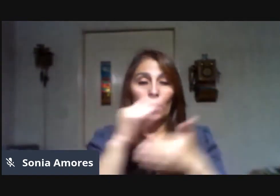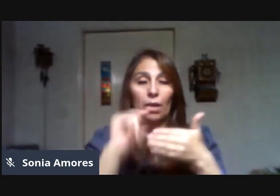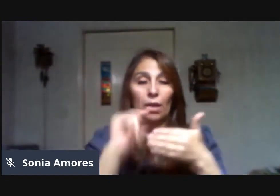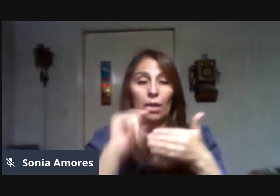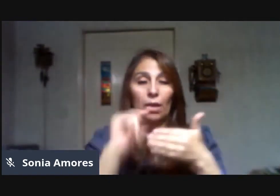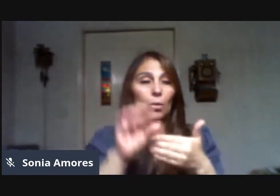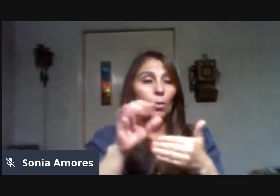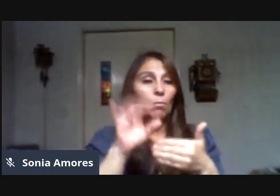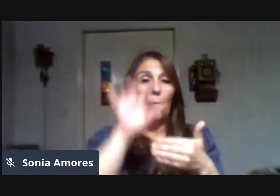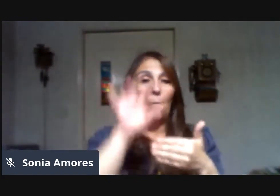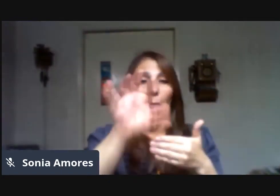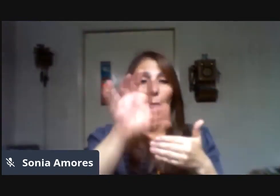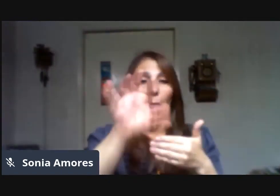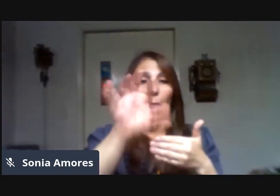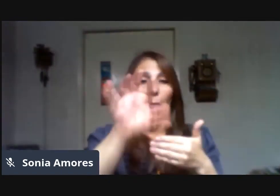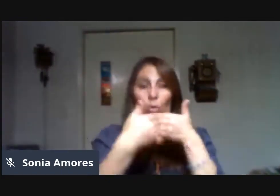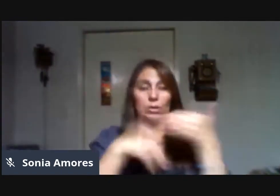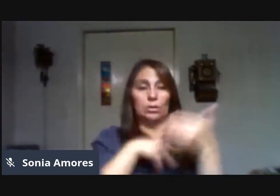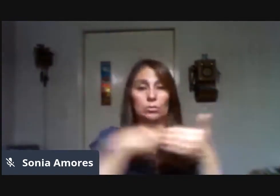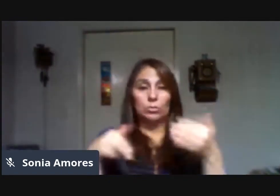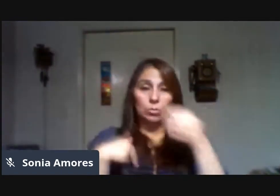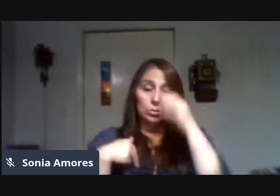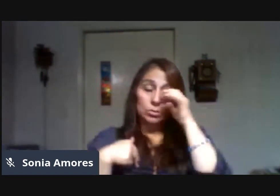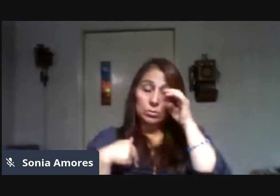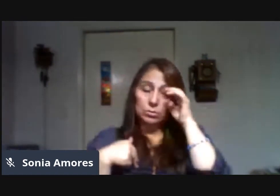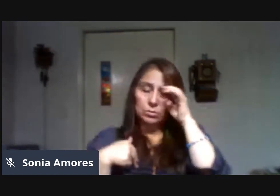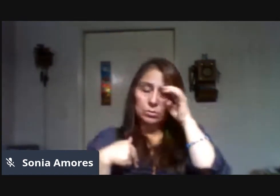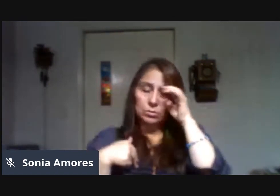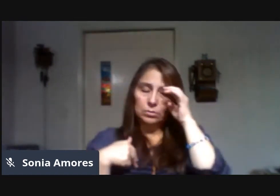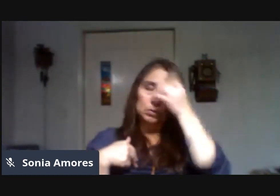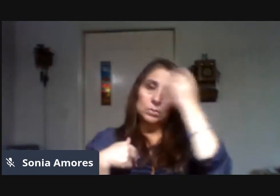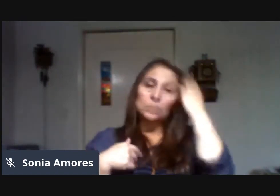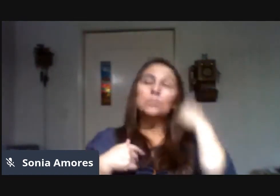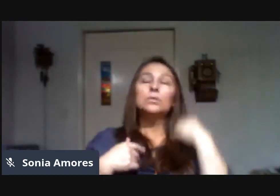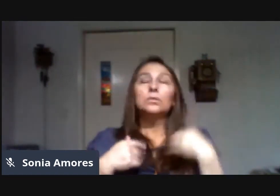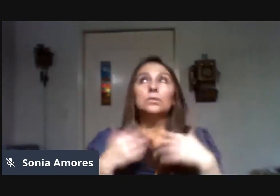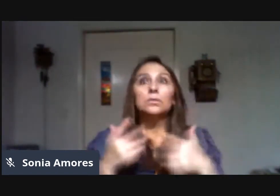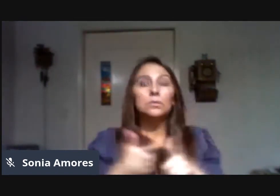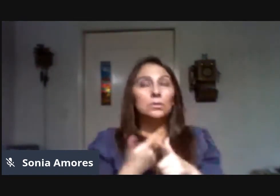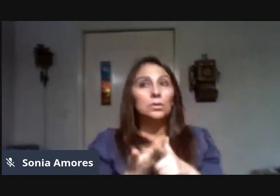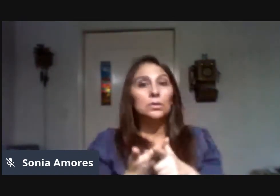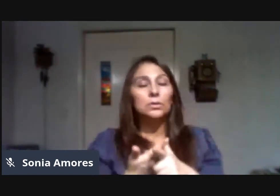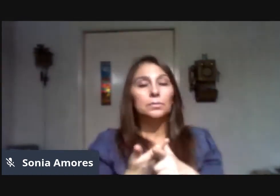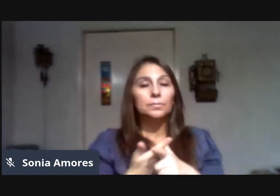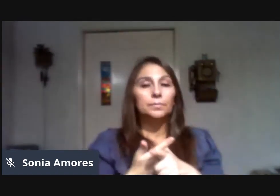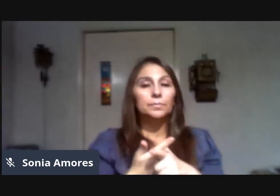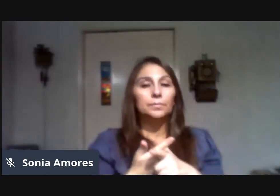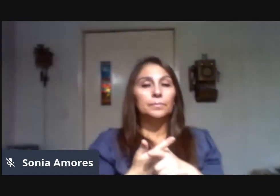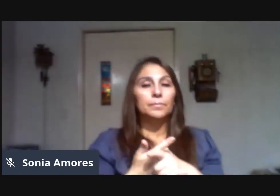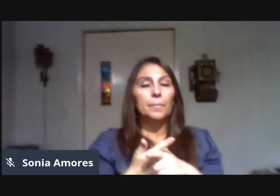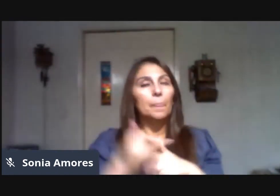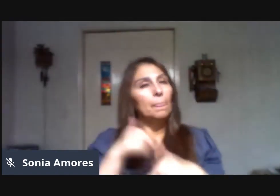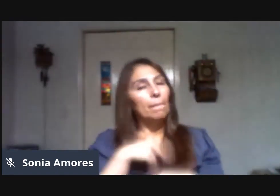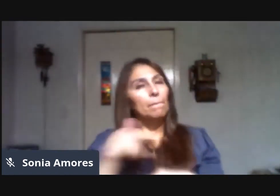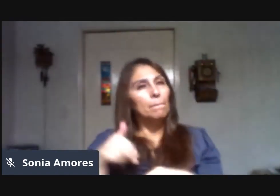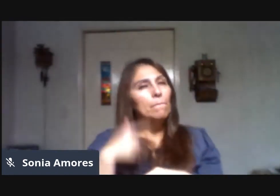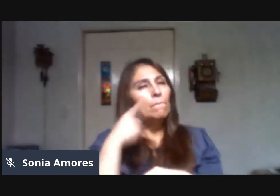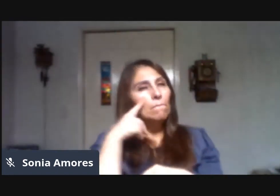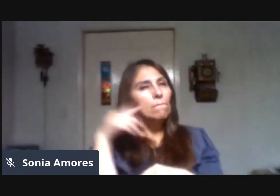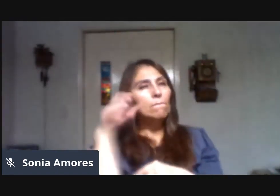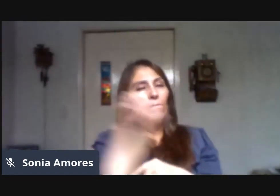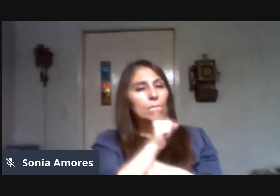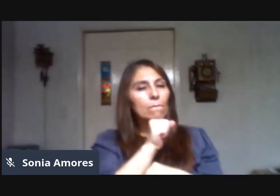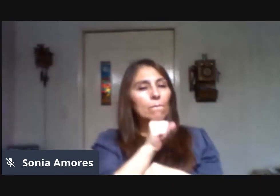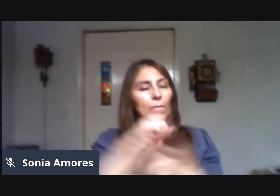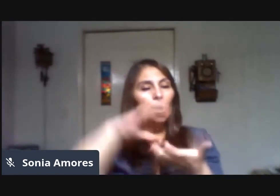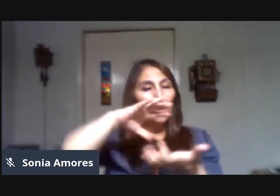ninguna calificación a lo que ha representado Venezuela para ese país y para el mundo, pero eso nos pone también en la dinámica de la